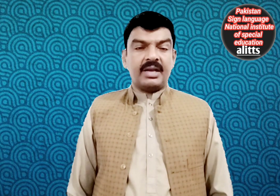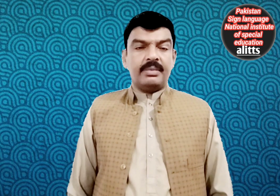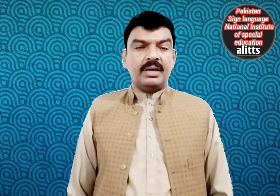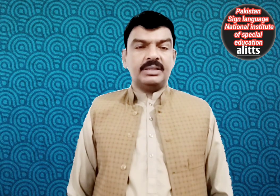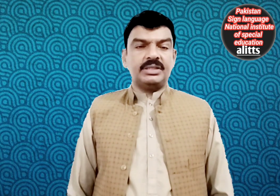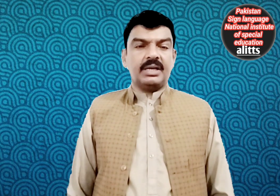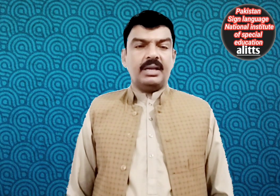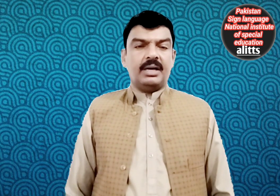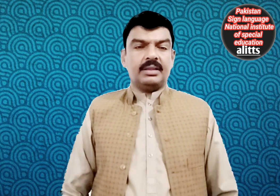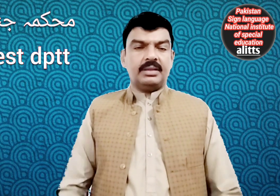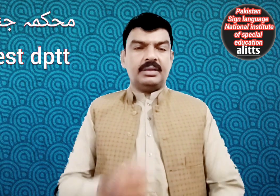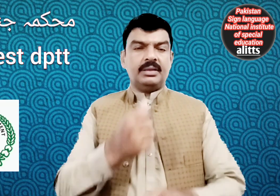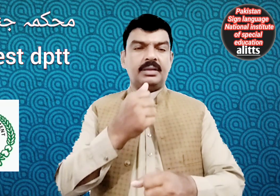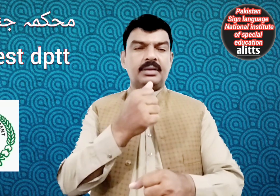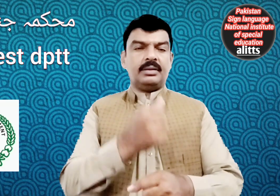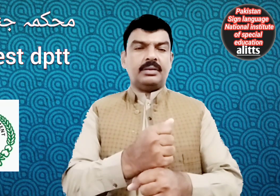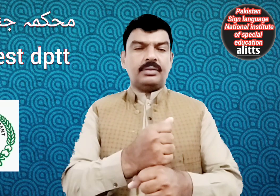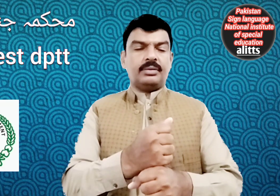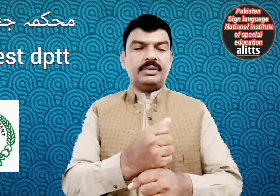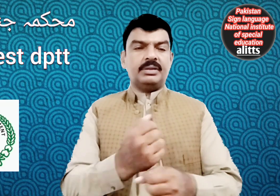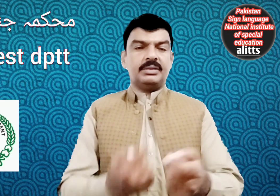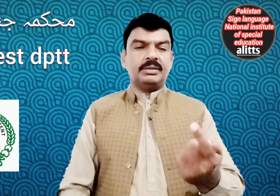महकमा जंगलात, गवर्नमेंट